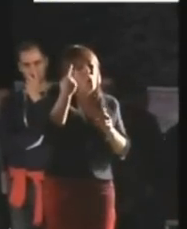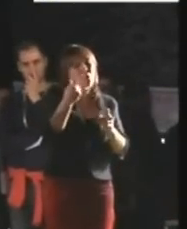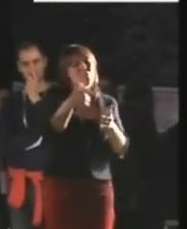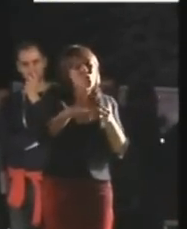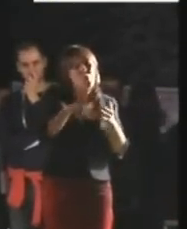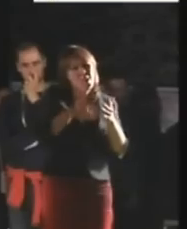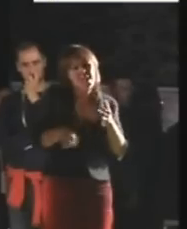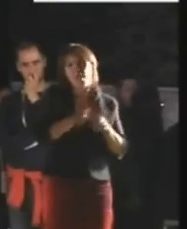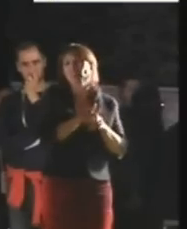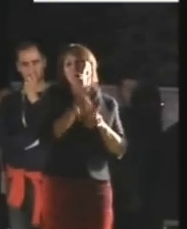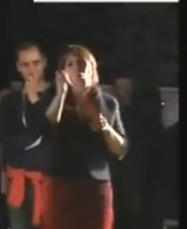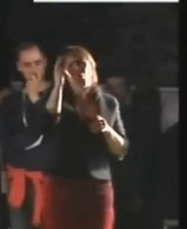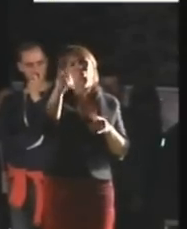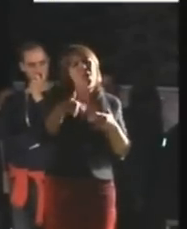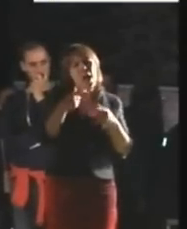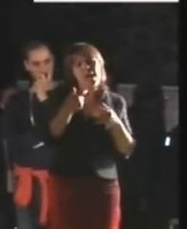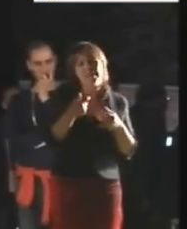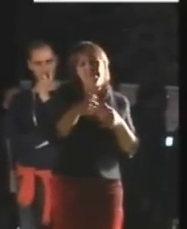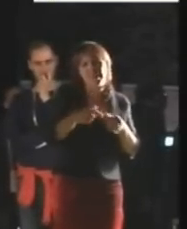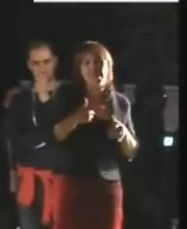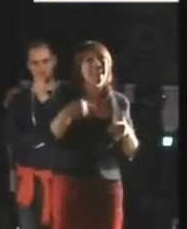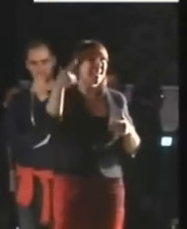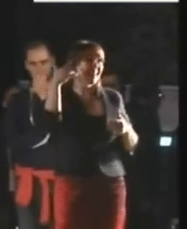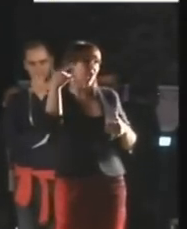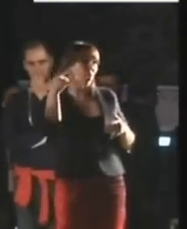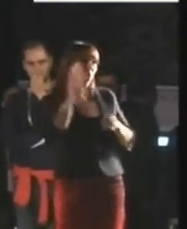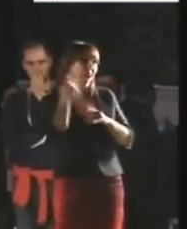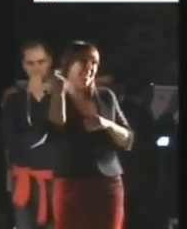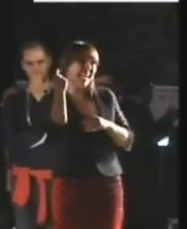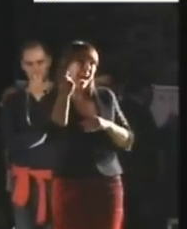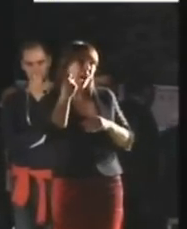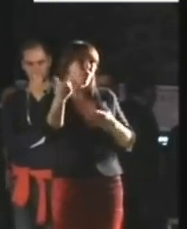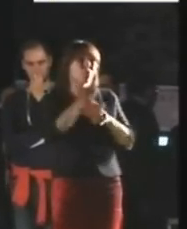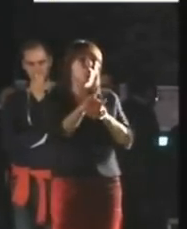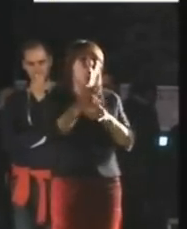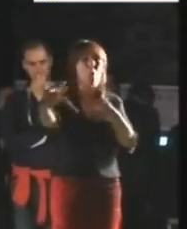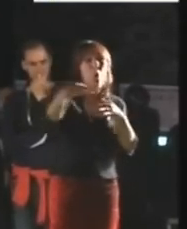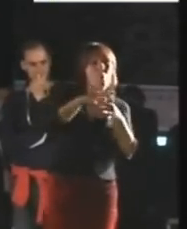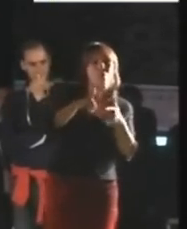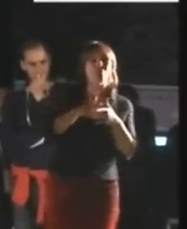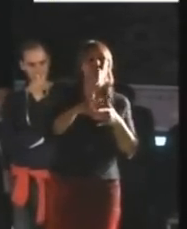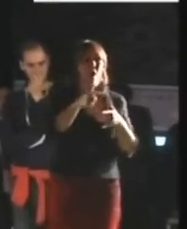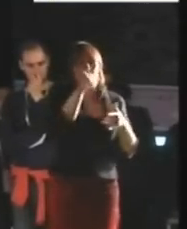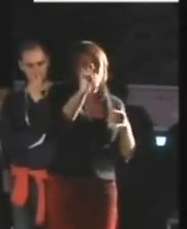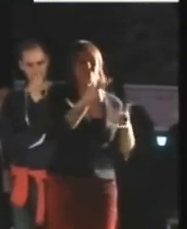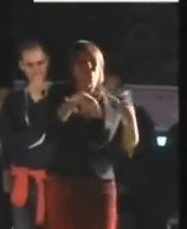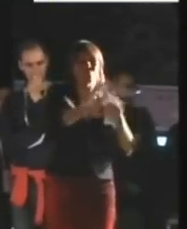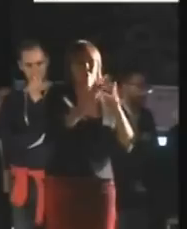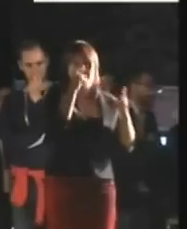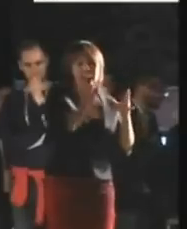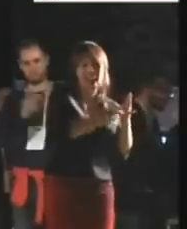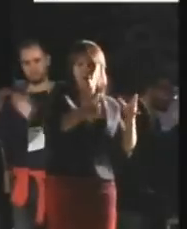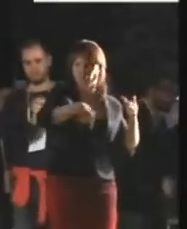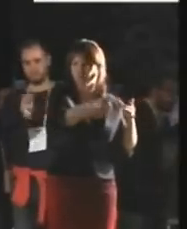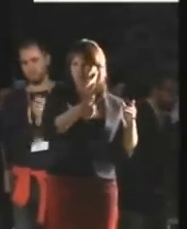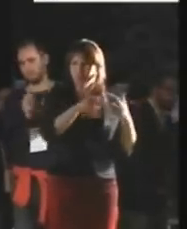base forte culturale, perché questi cazzo di intellettuali si defilano, non prendono mai una posizione, snobbano questi movimenti,